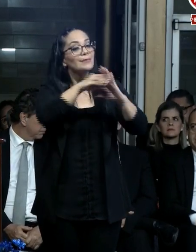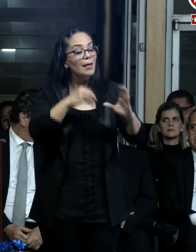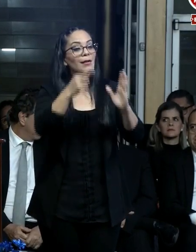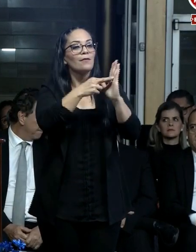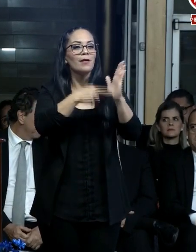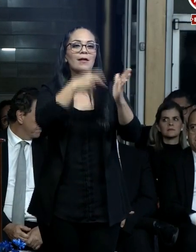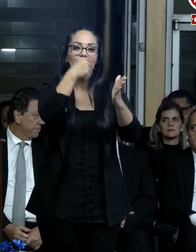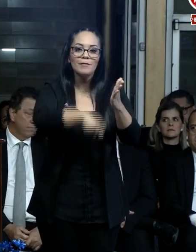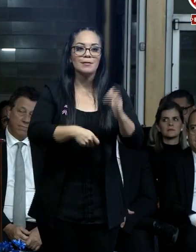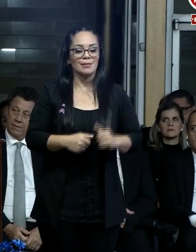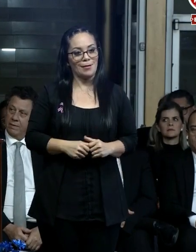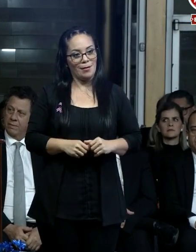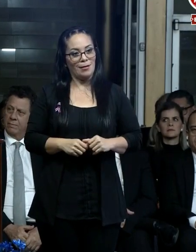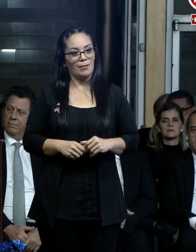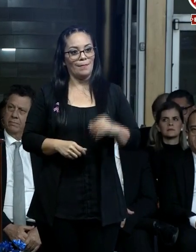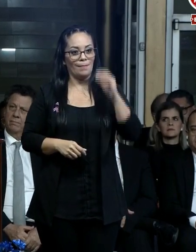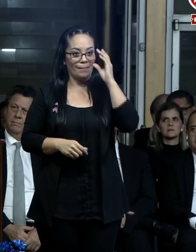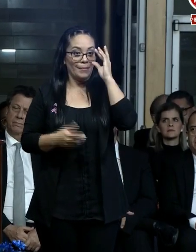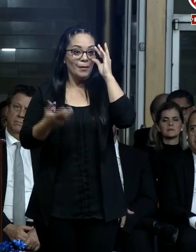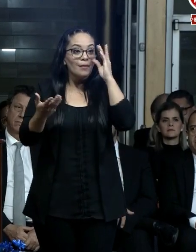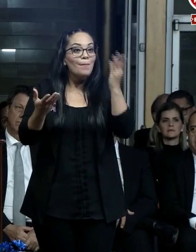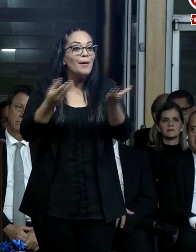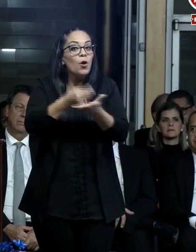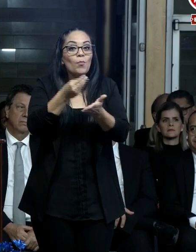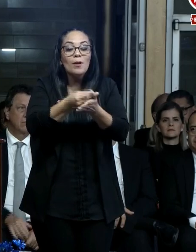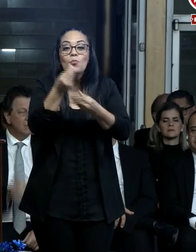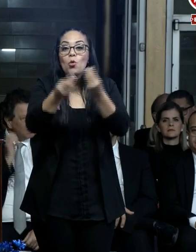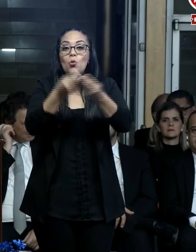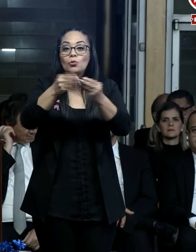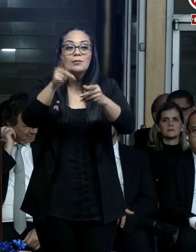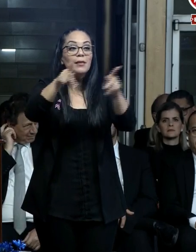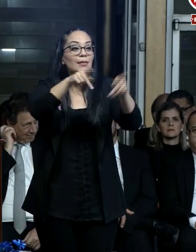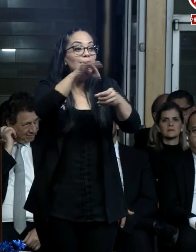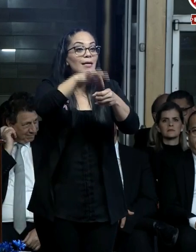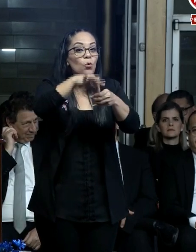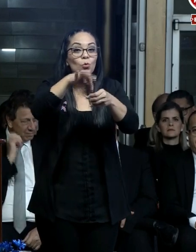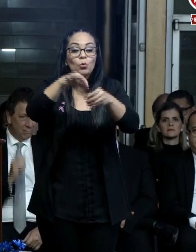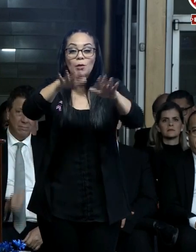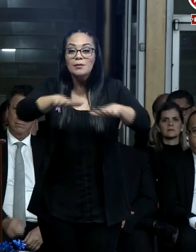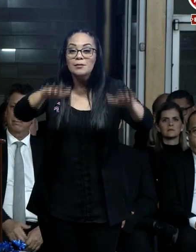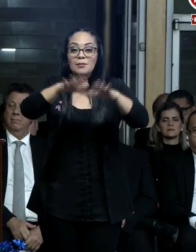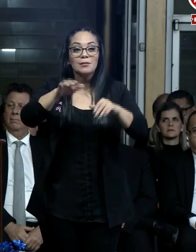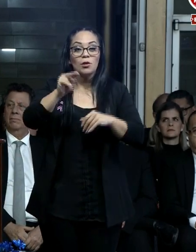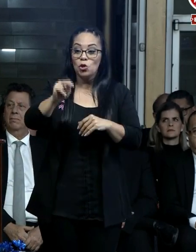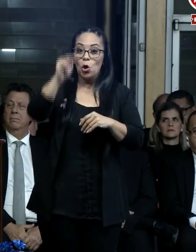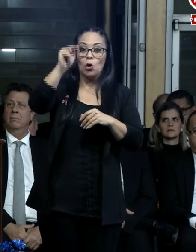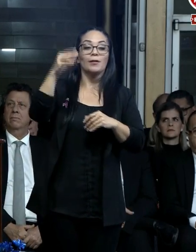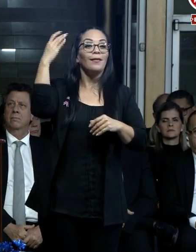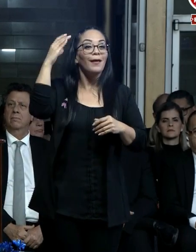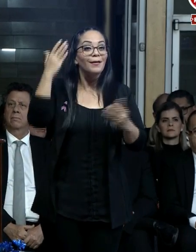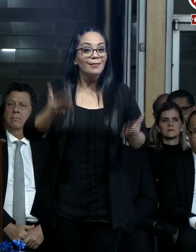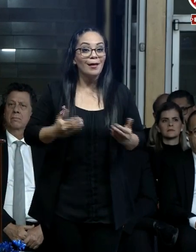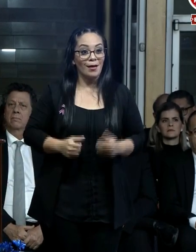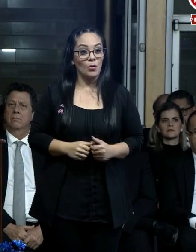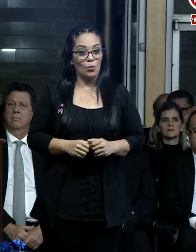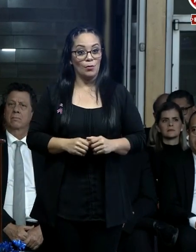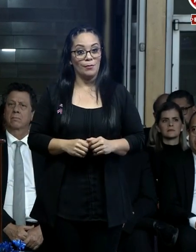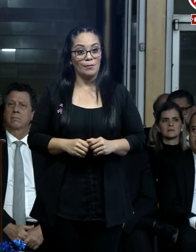regla fiscal comprarle los productos a los agricultores de la zona norte de Cartago.